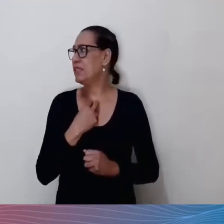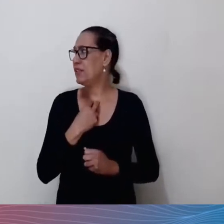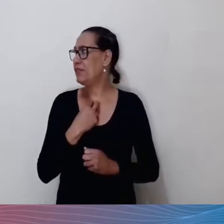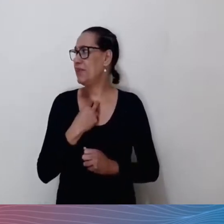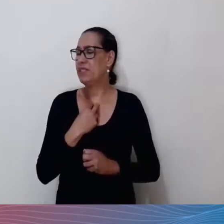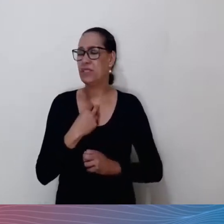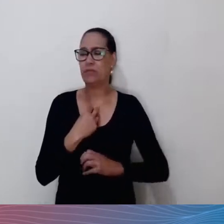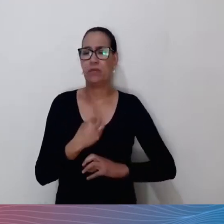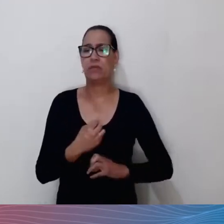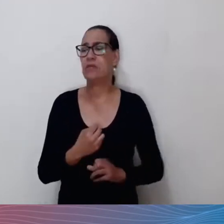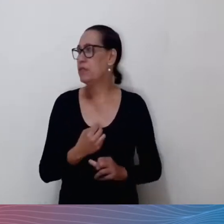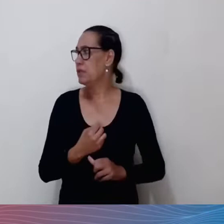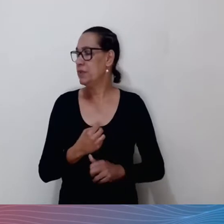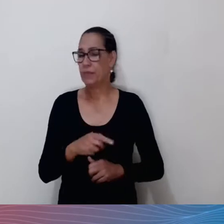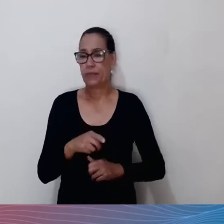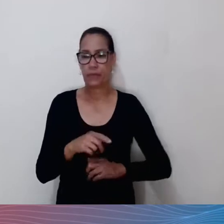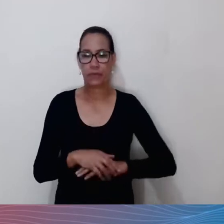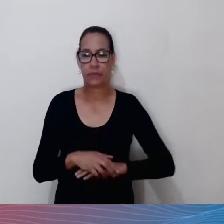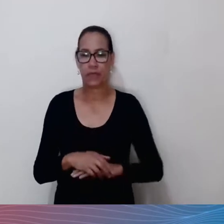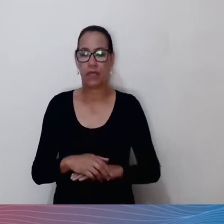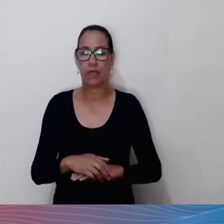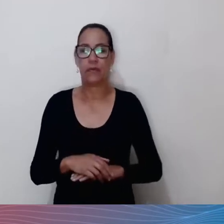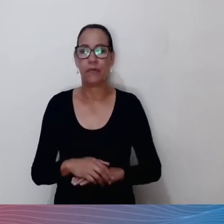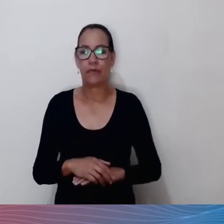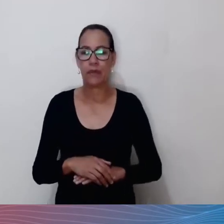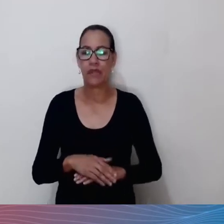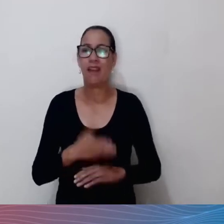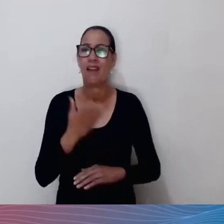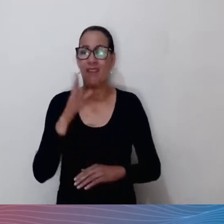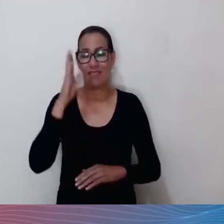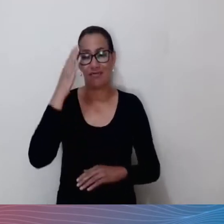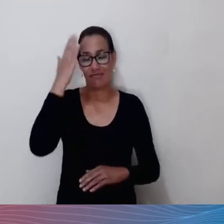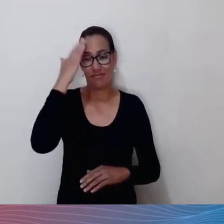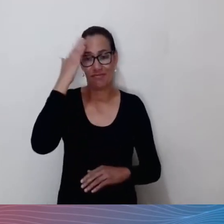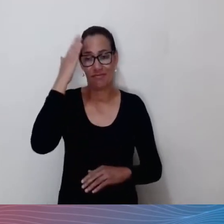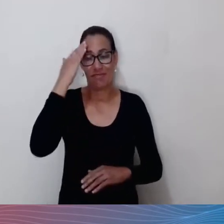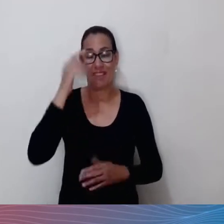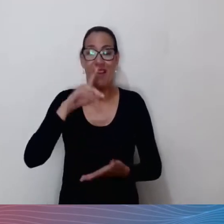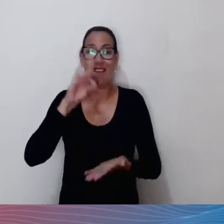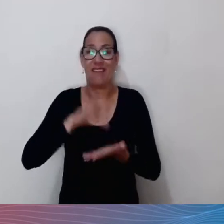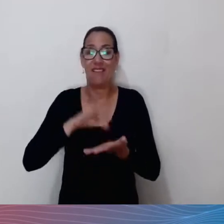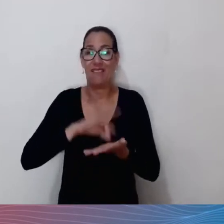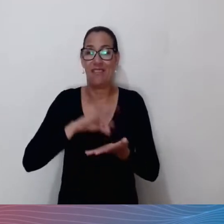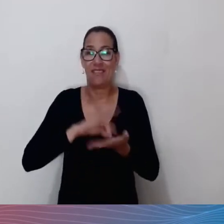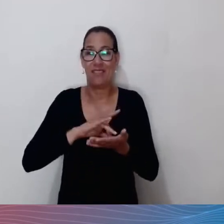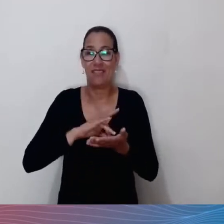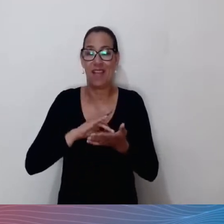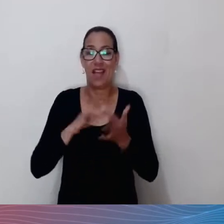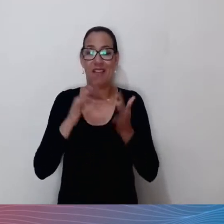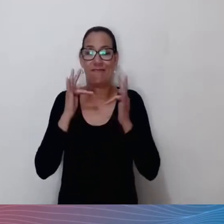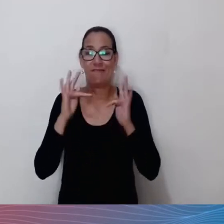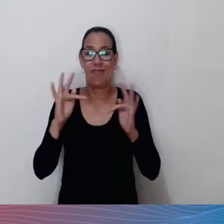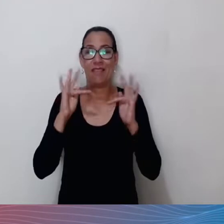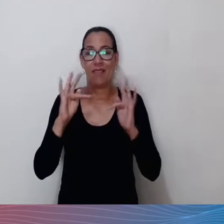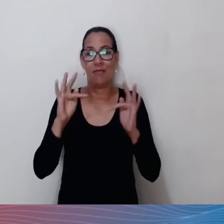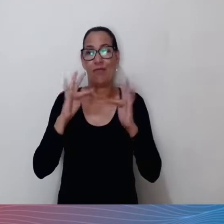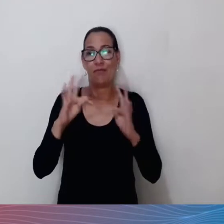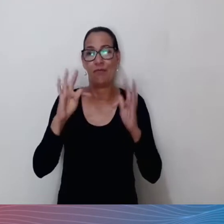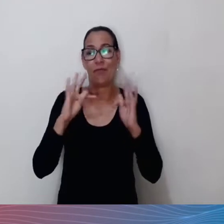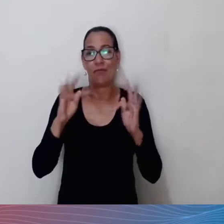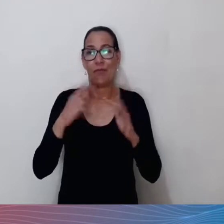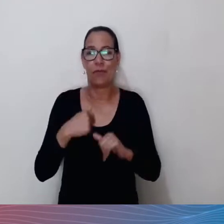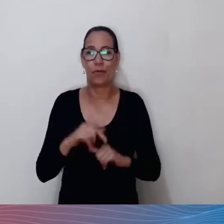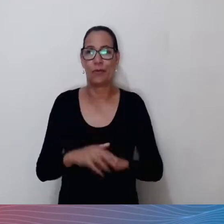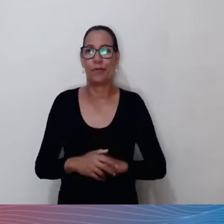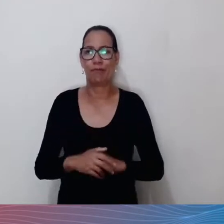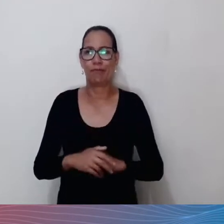a meu respeito e sei que é verdadeiro o testemunho que ele dá de mim. Aí então os judeus pensaram, opa,